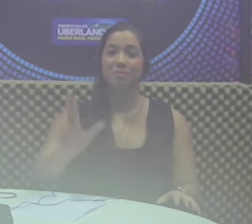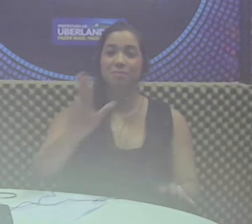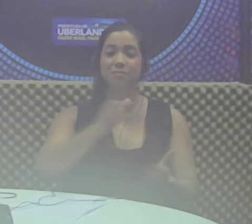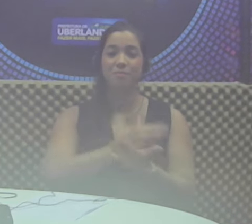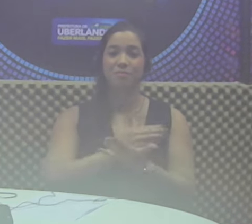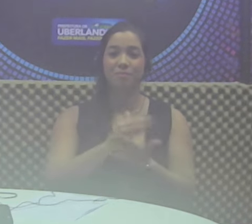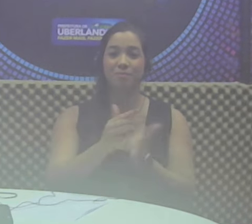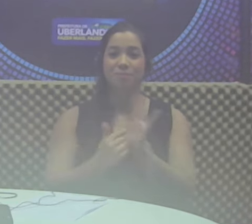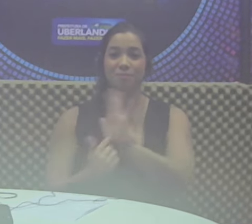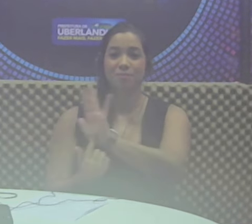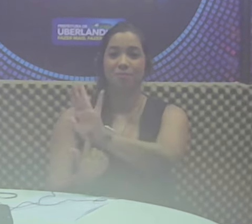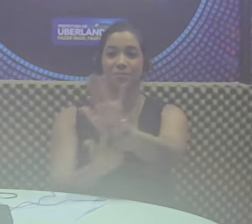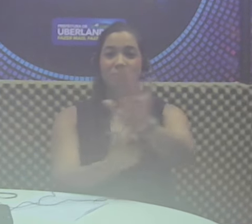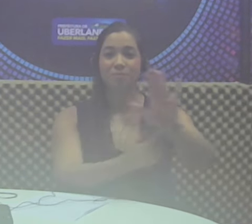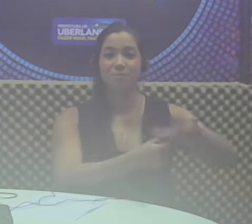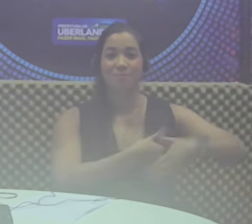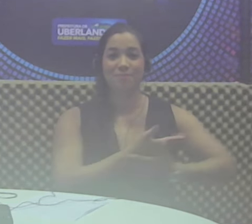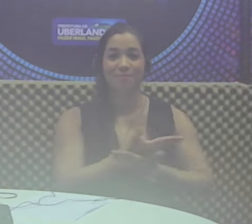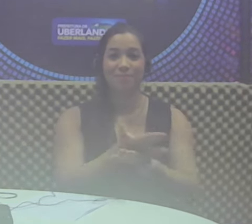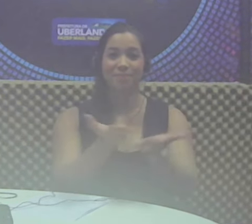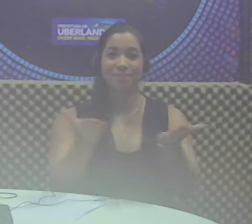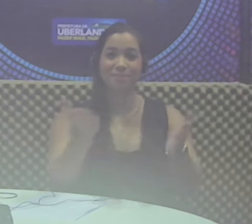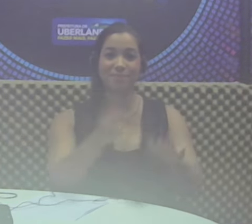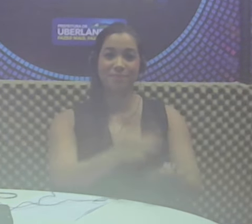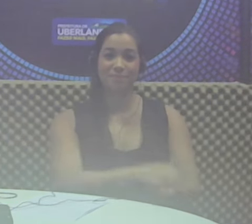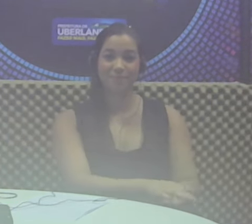Uberlândia no ar pra você!